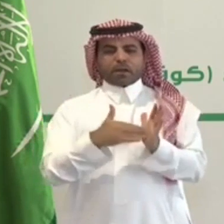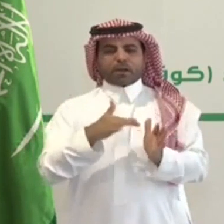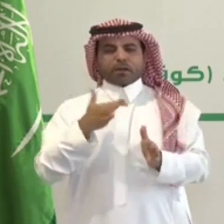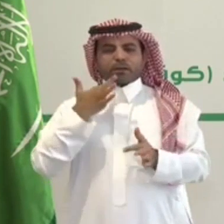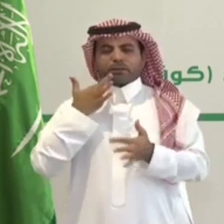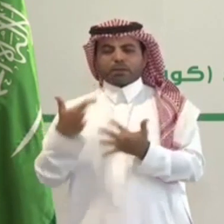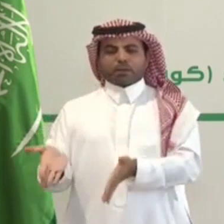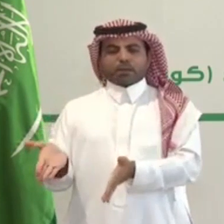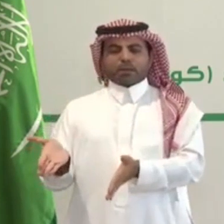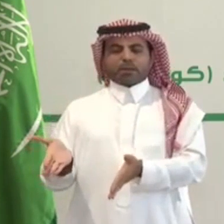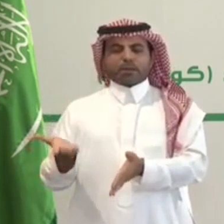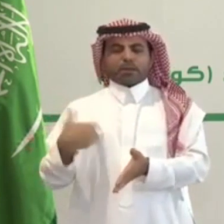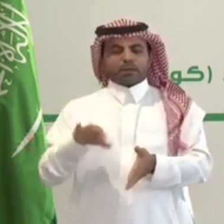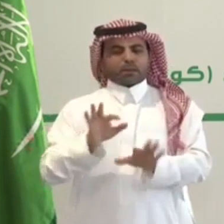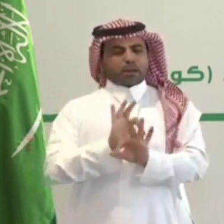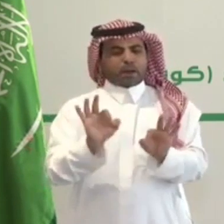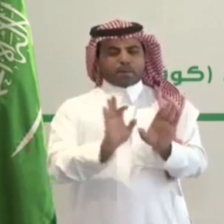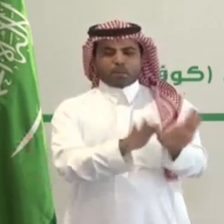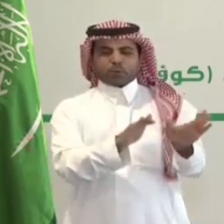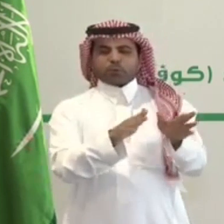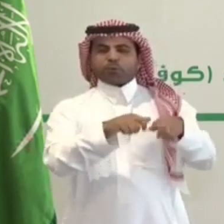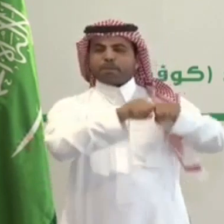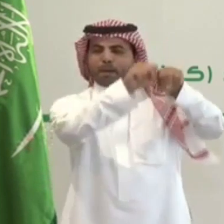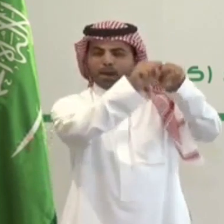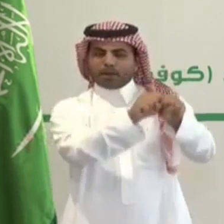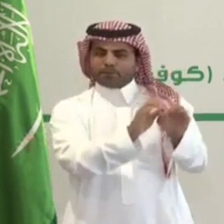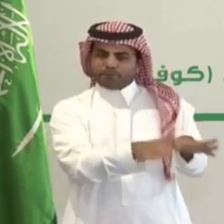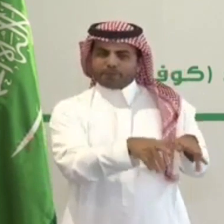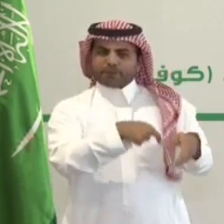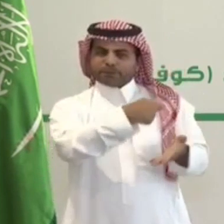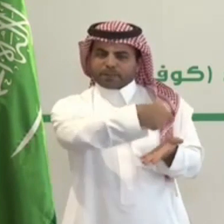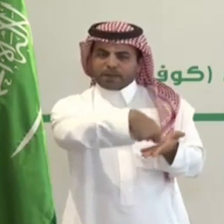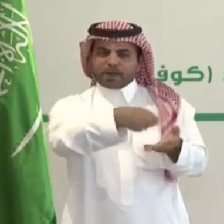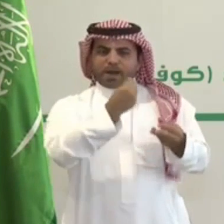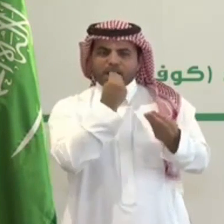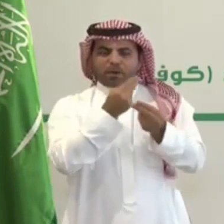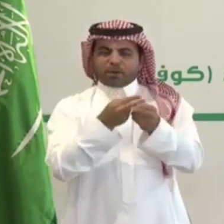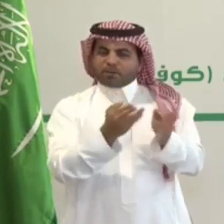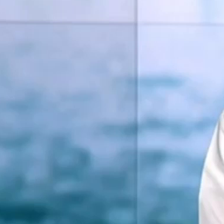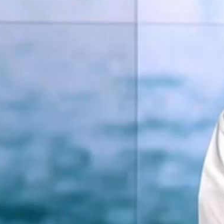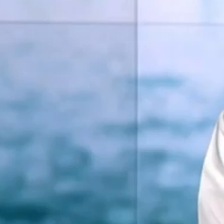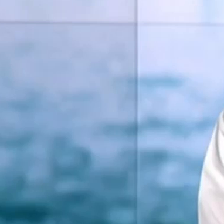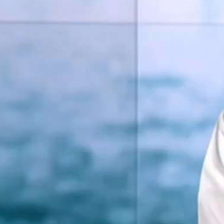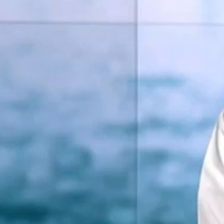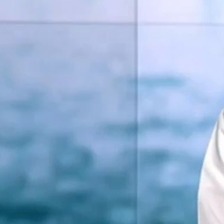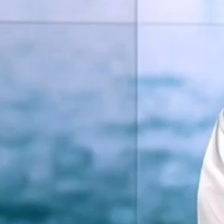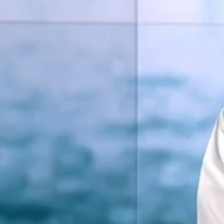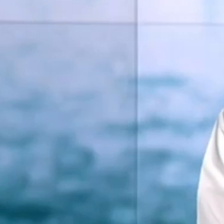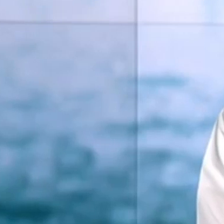لا حاجة لنا به، في ظل الحمد لله وفرة كبيرة من المخزون والسلع.